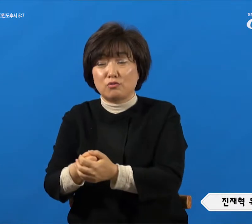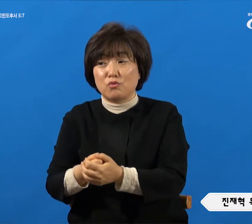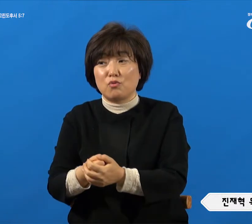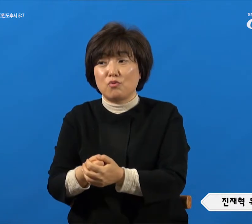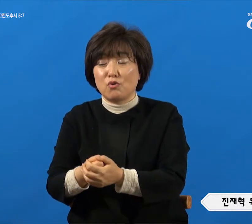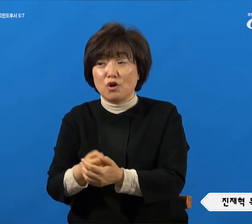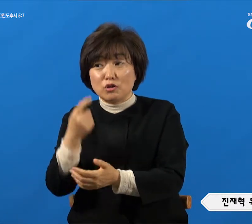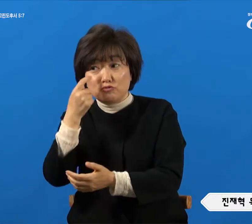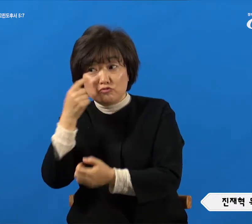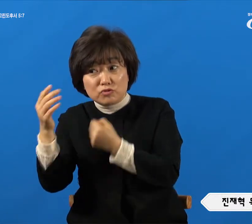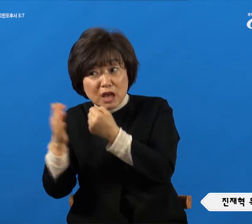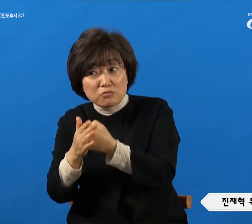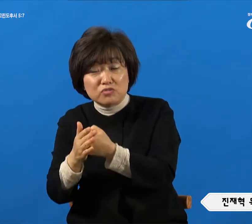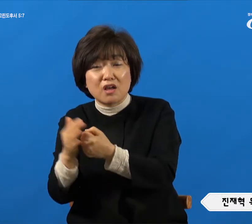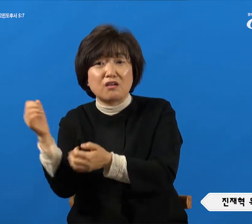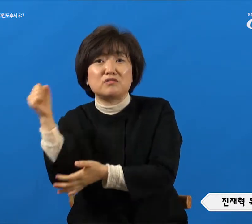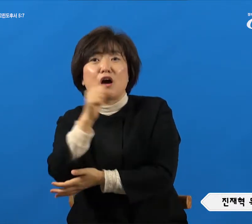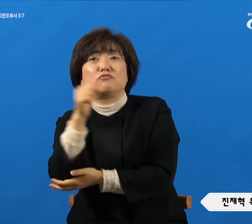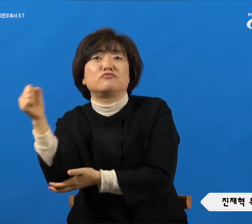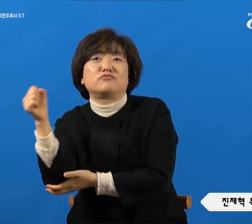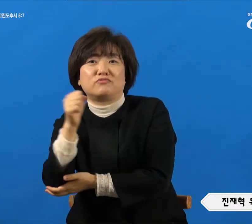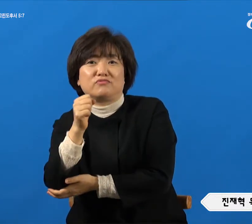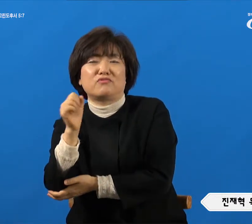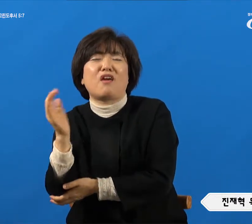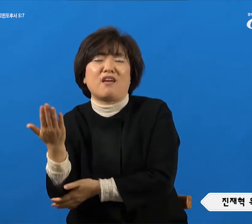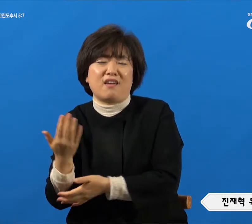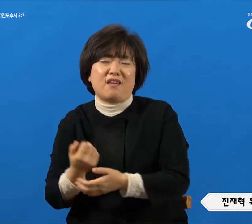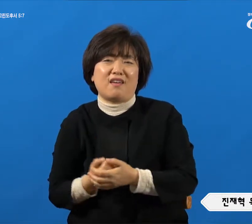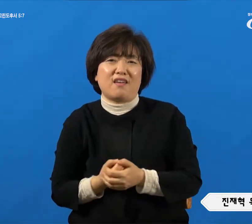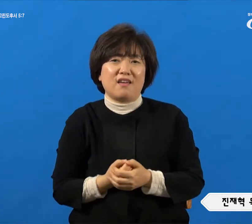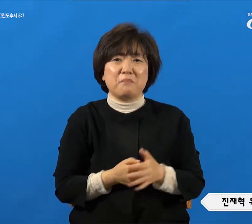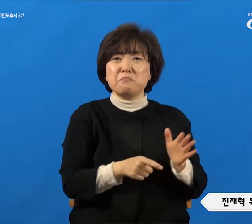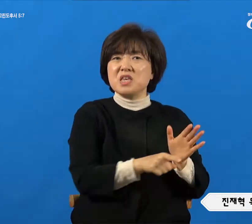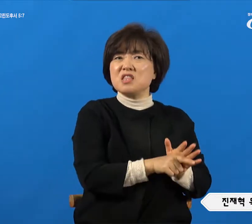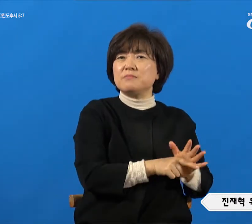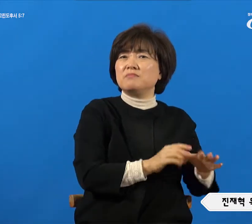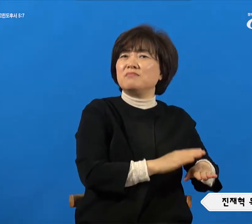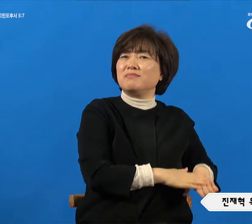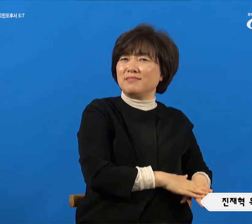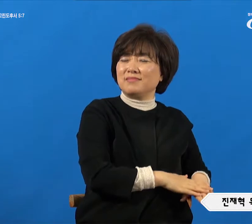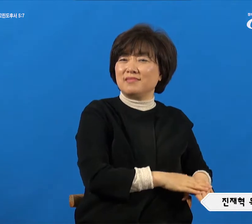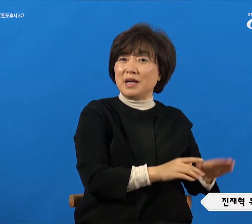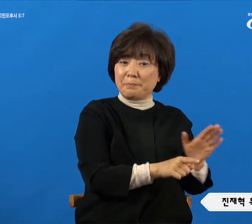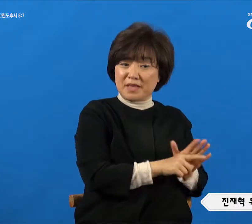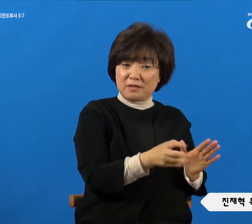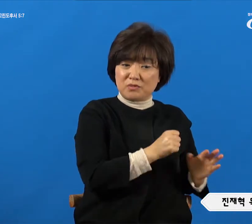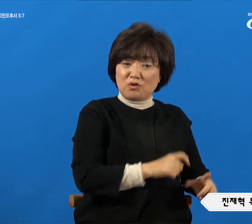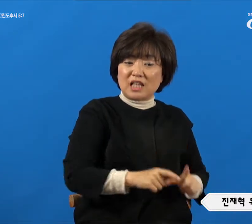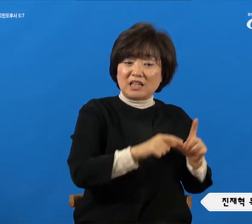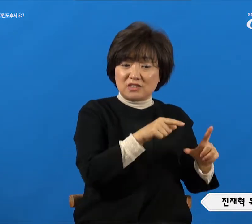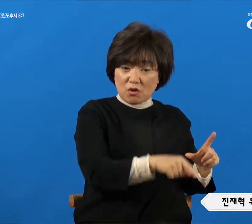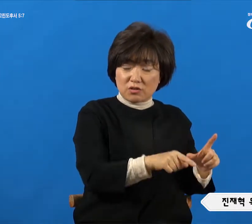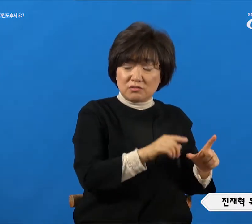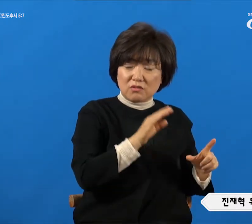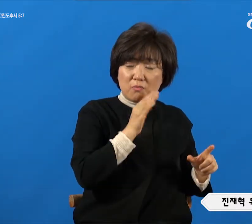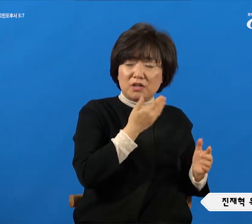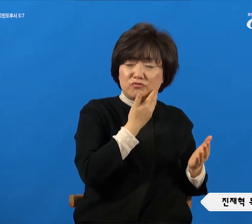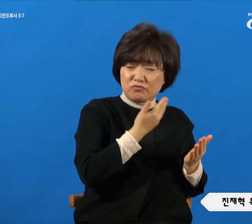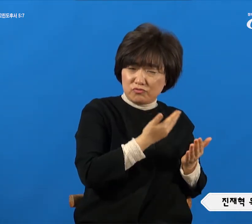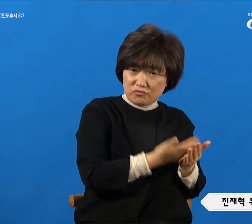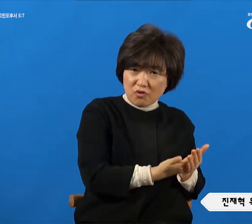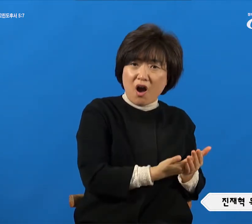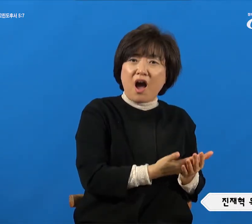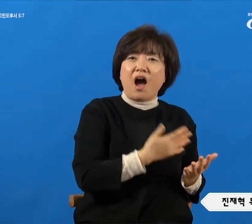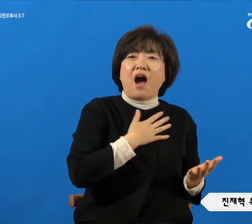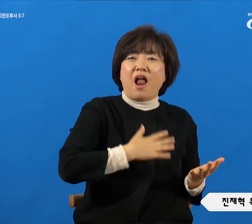때문에 좌우되는 경우가 얼마나 많은지 모릅니다. 믿음으로 사는 것이 정말 중요하다는